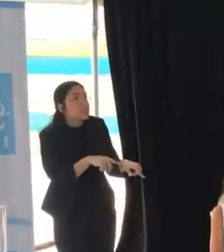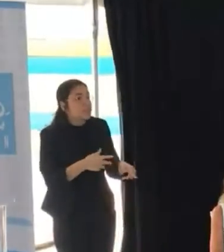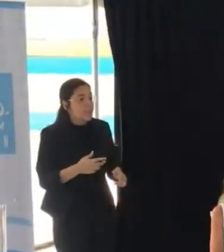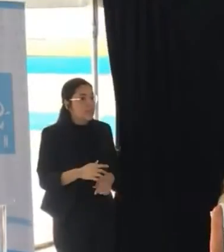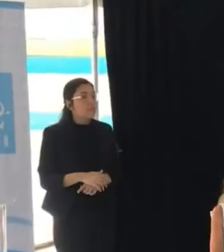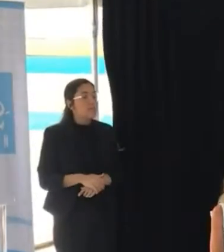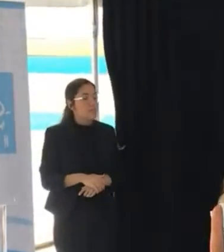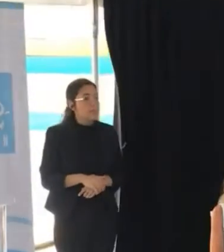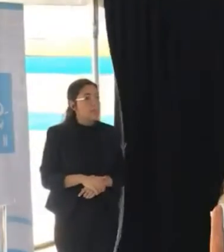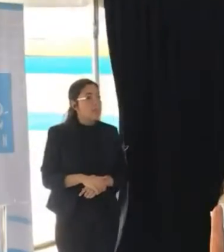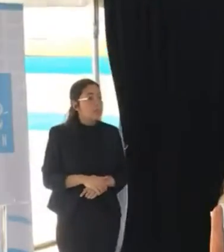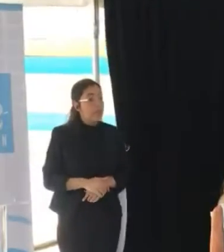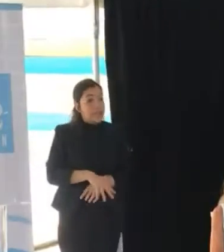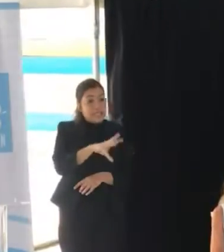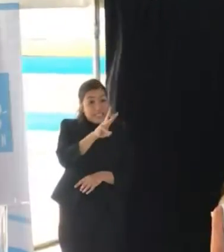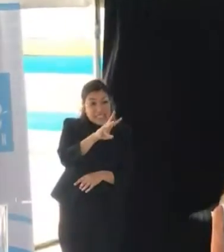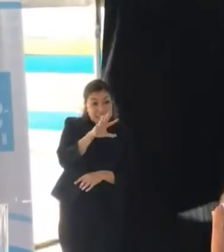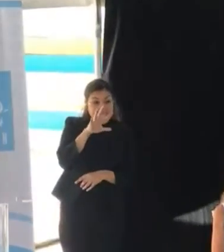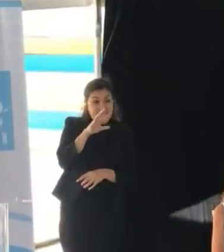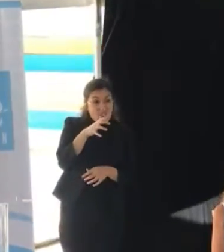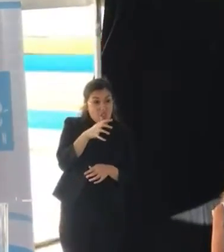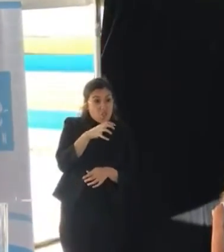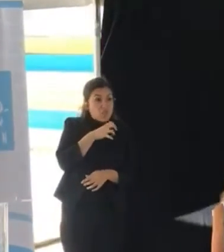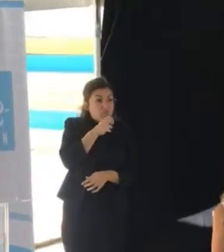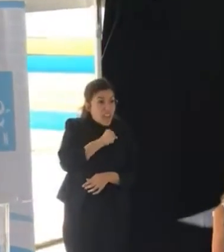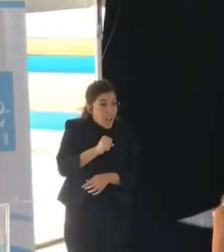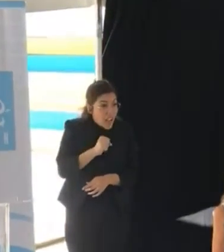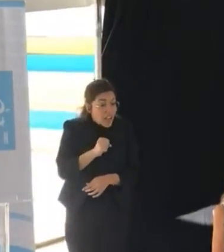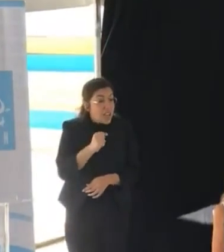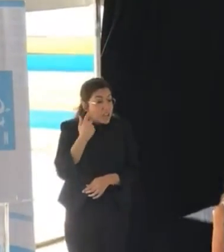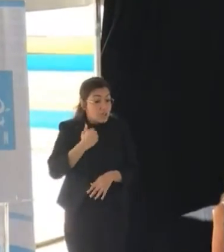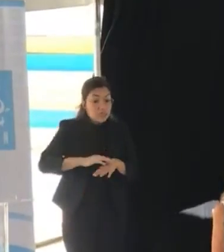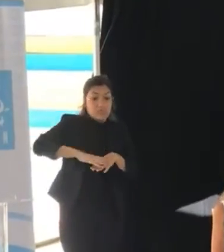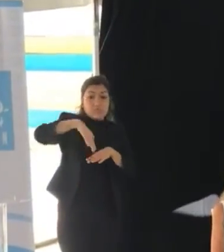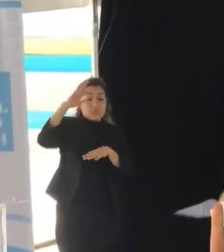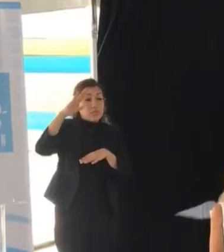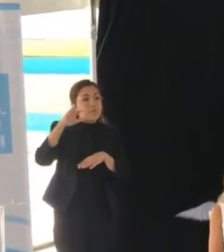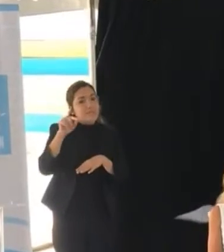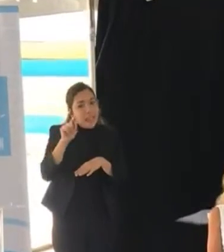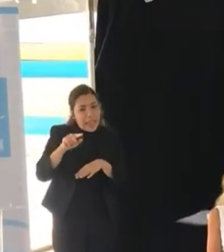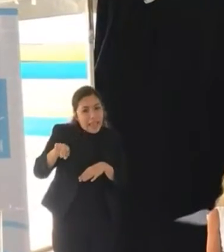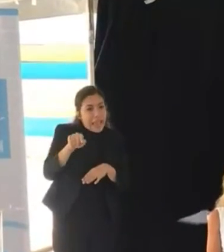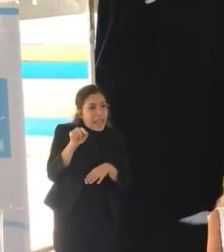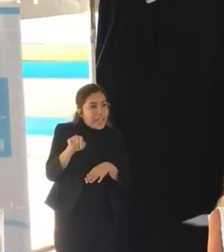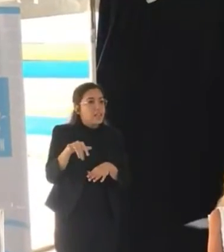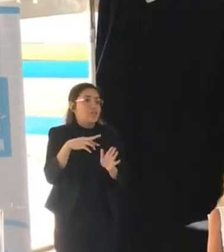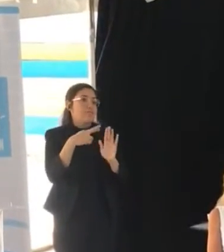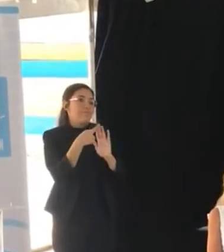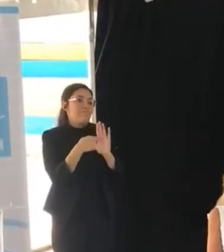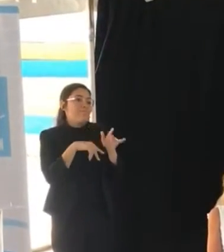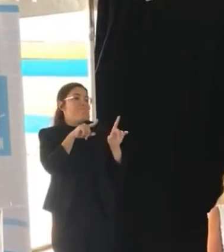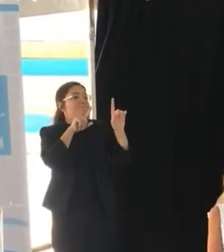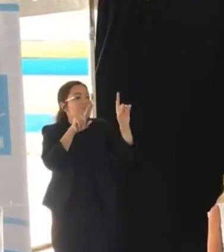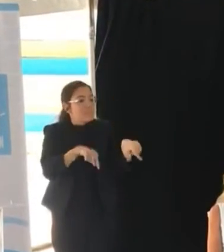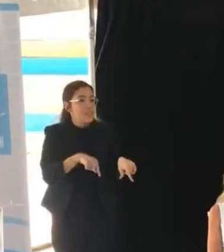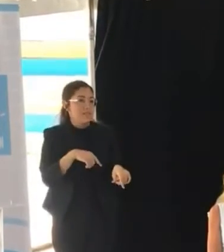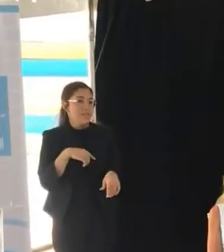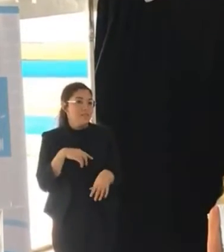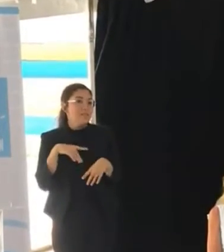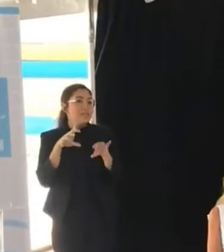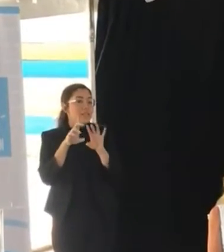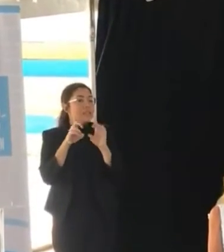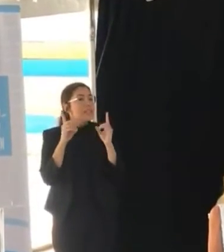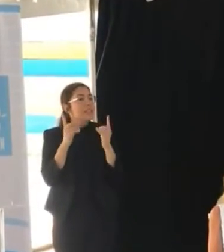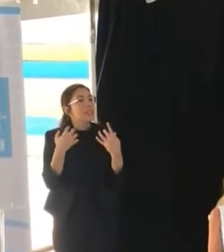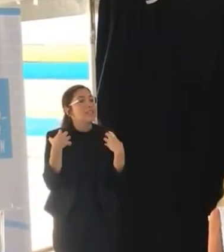de 65 años por una directriz del Departamento de Salud, porque ciertamente es la población más vulnerable. Yo